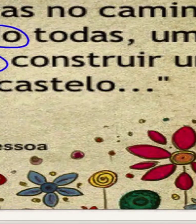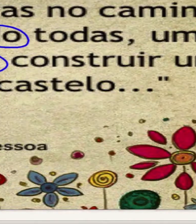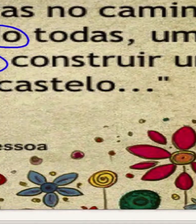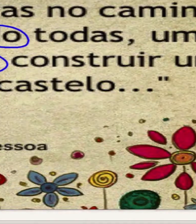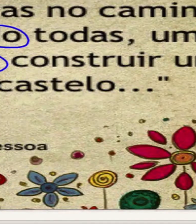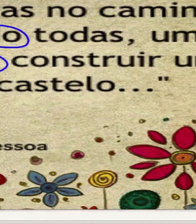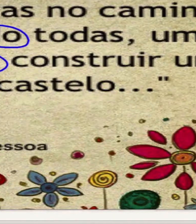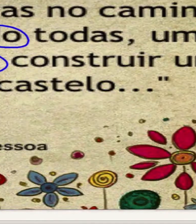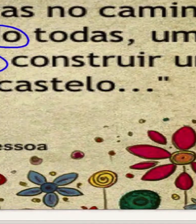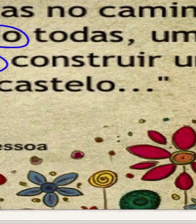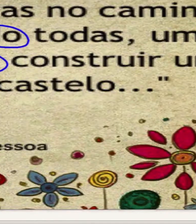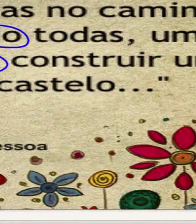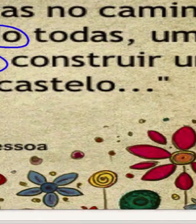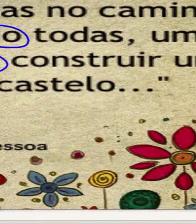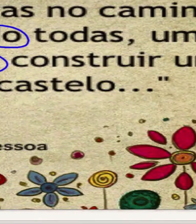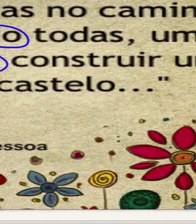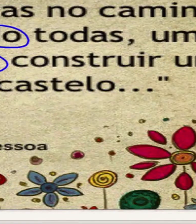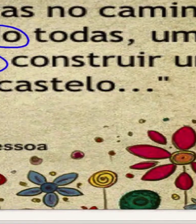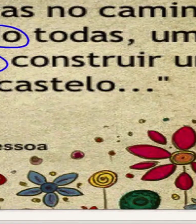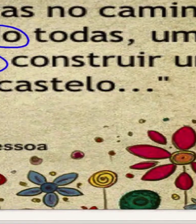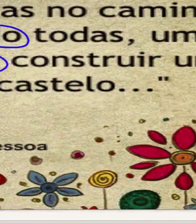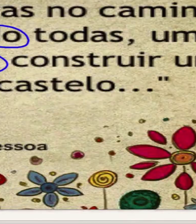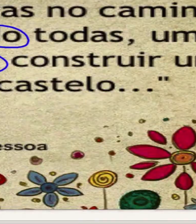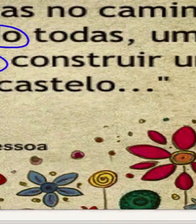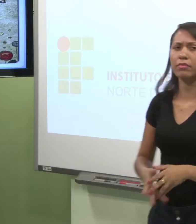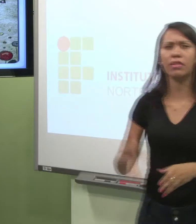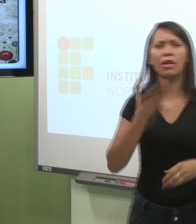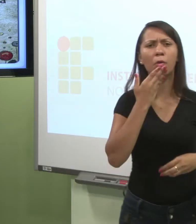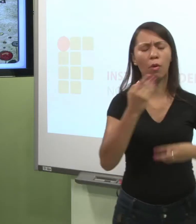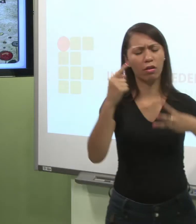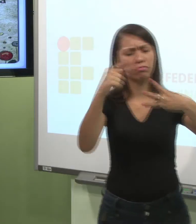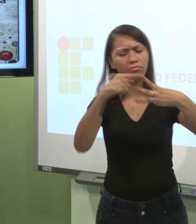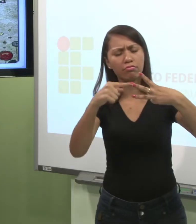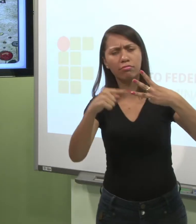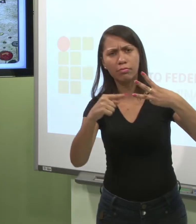Indicativo, subjuntivo ou imperativo? Pensem rápido.